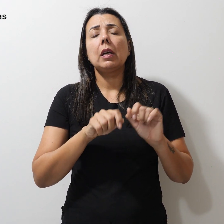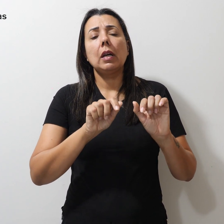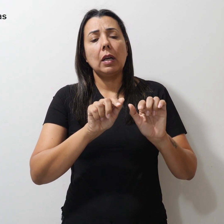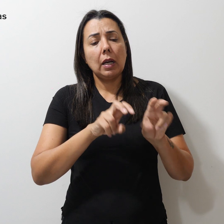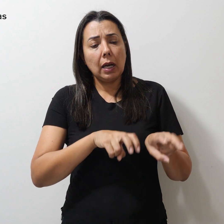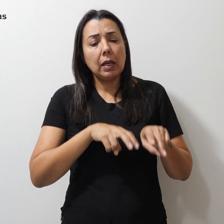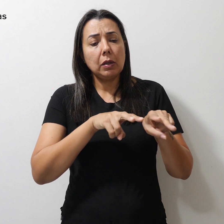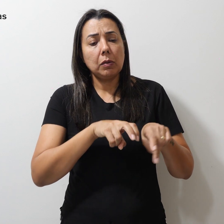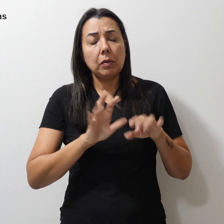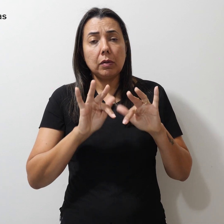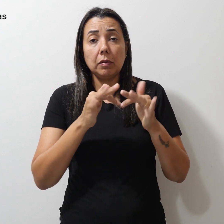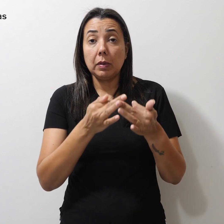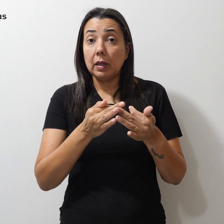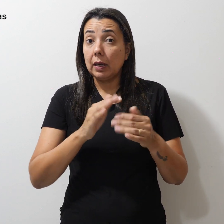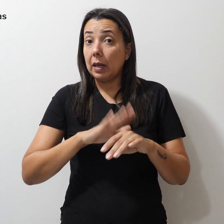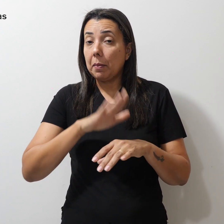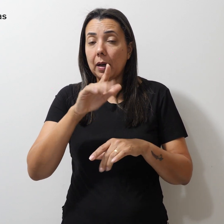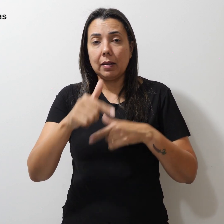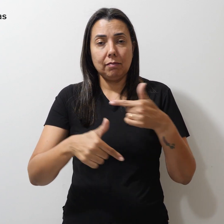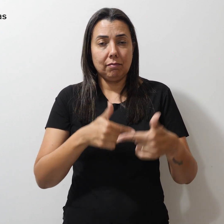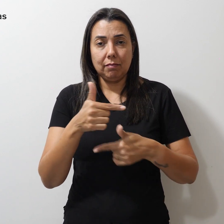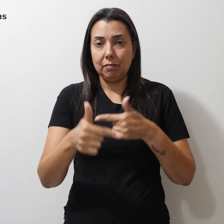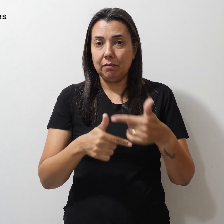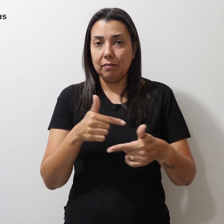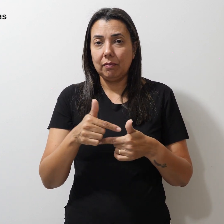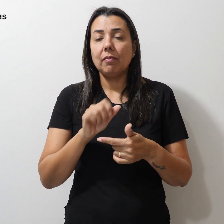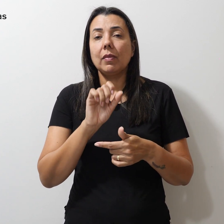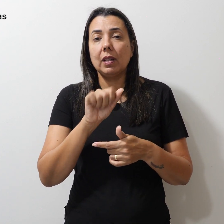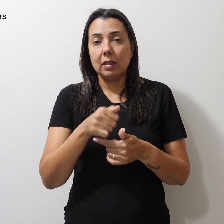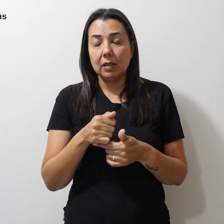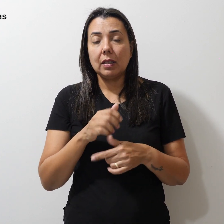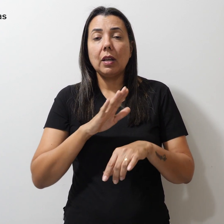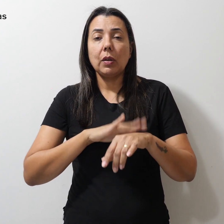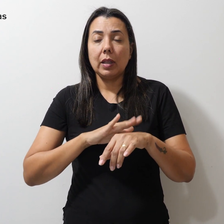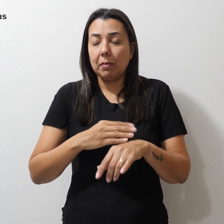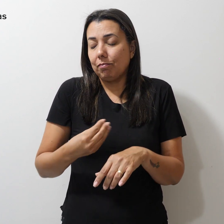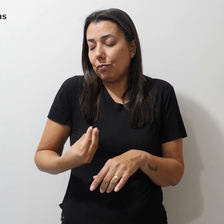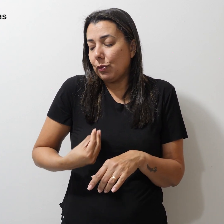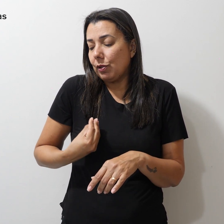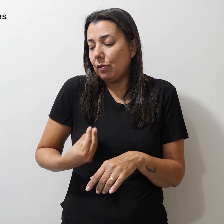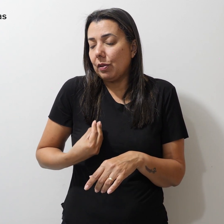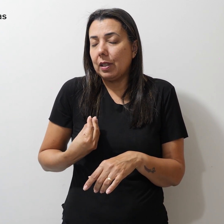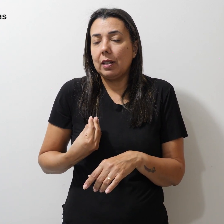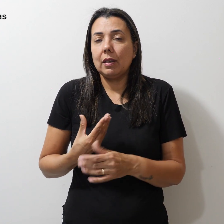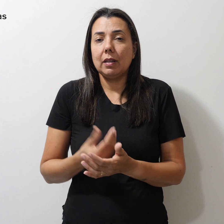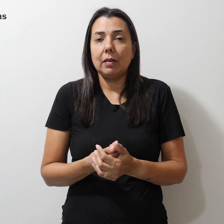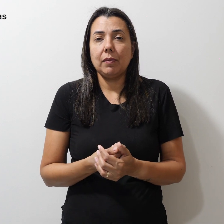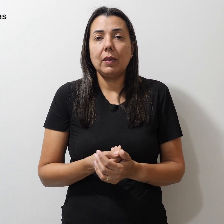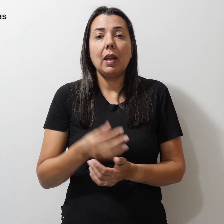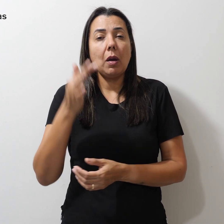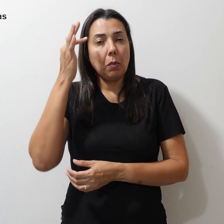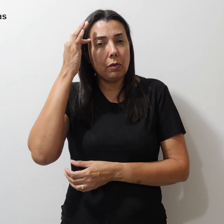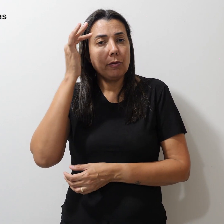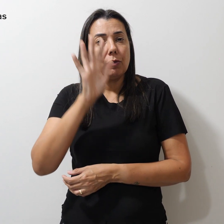muito mais do que um ofício. É um modo de vida, é uma filosofia.